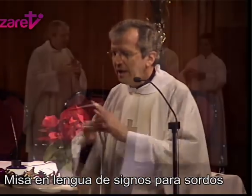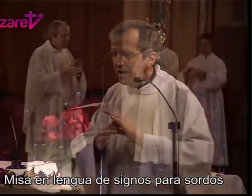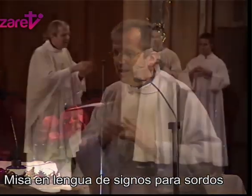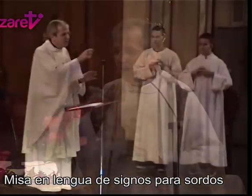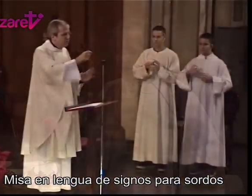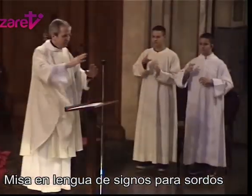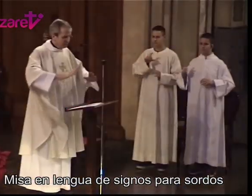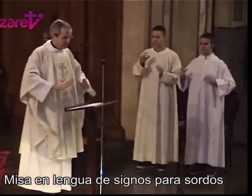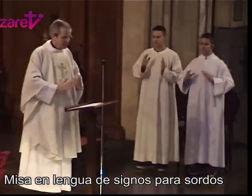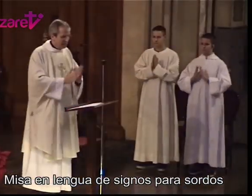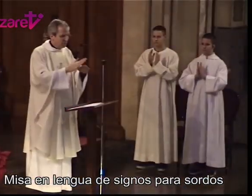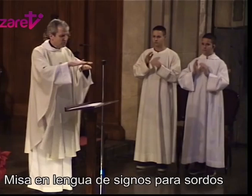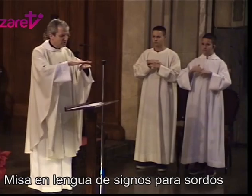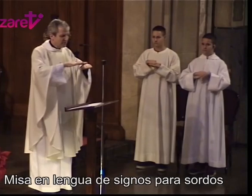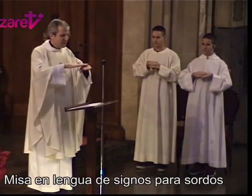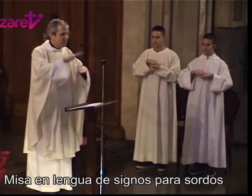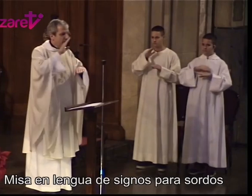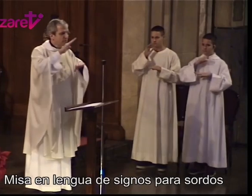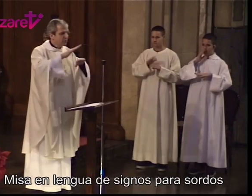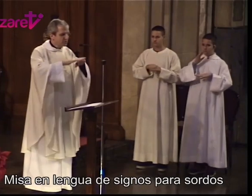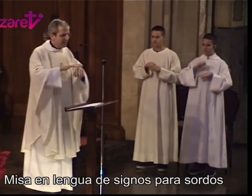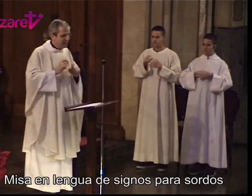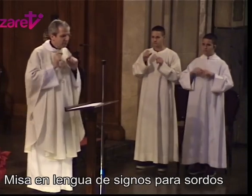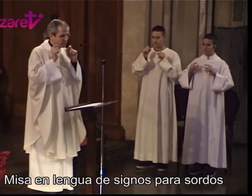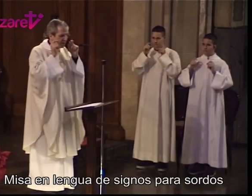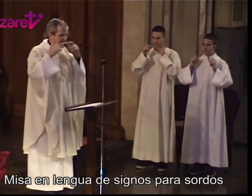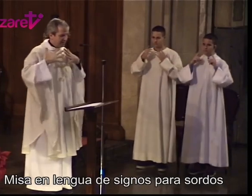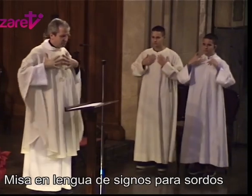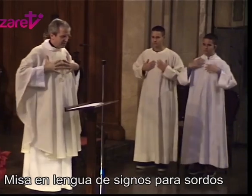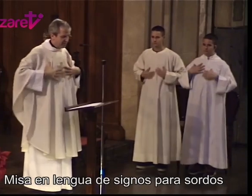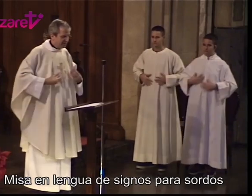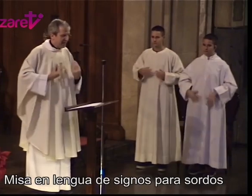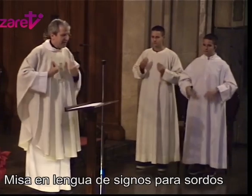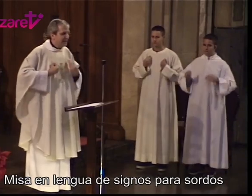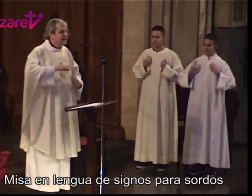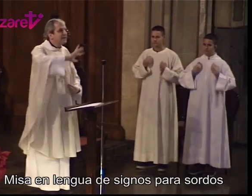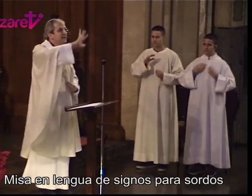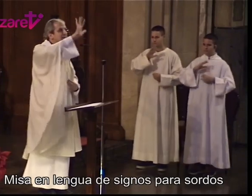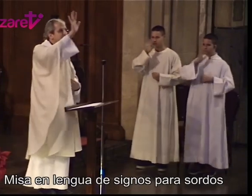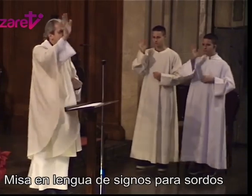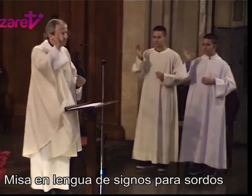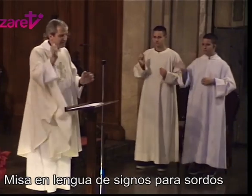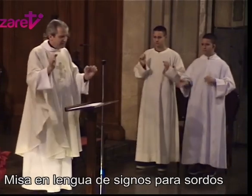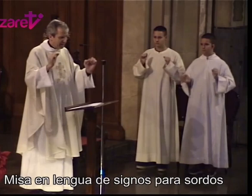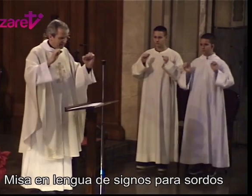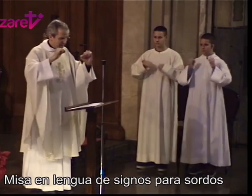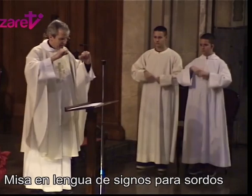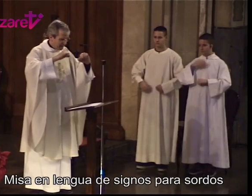la comunión de los santos, el perdón de los pecados, la resurrección de la carne y la vida eterna.